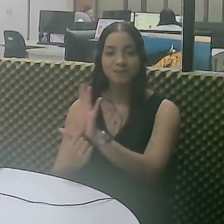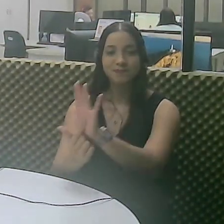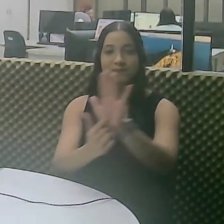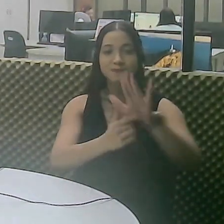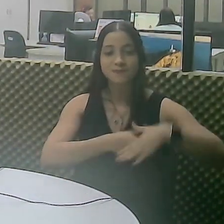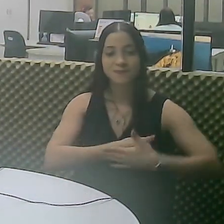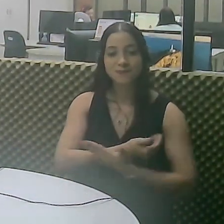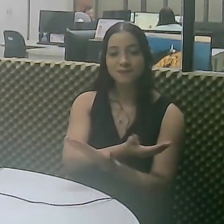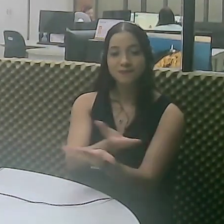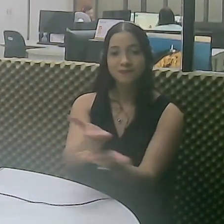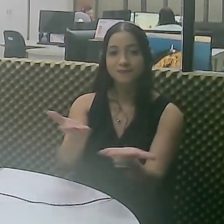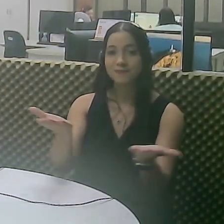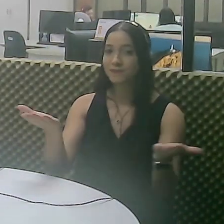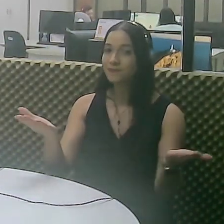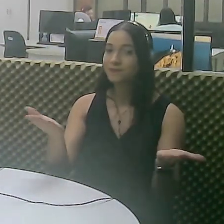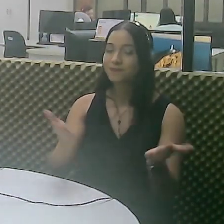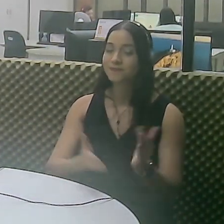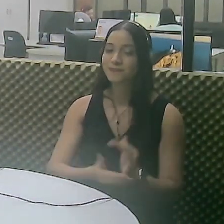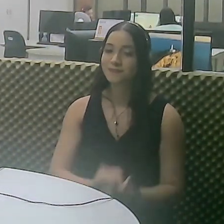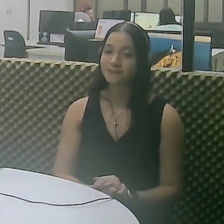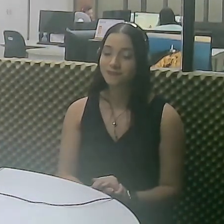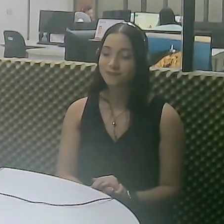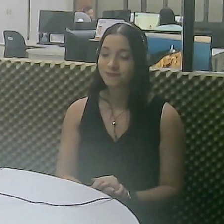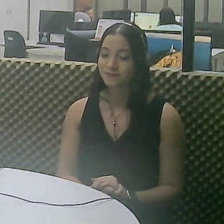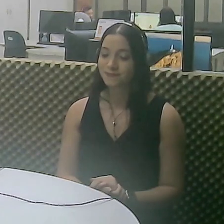Uberlândia no ar pra você.